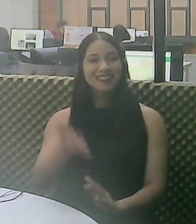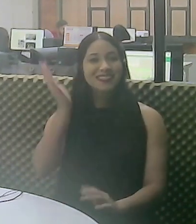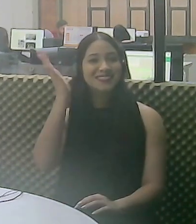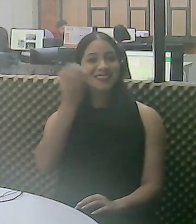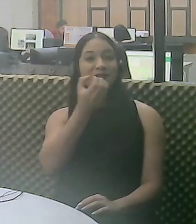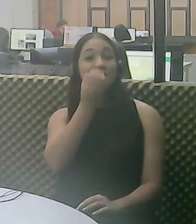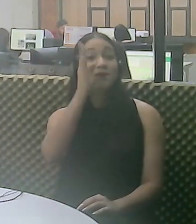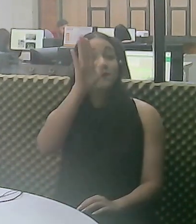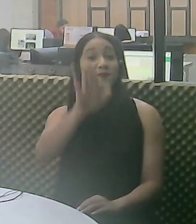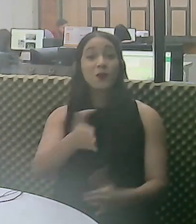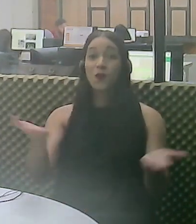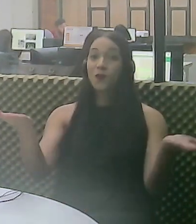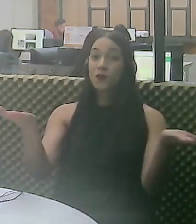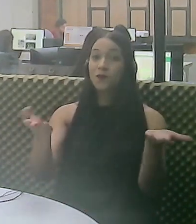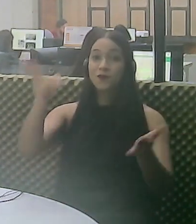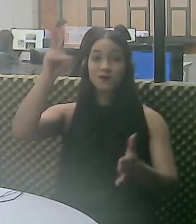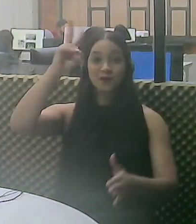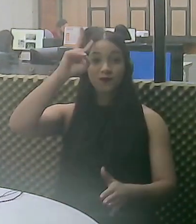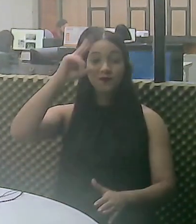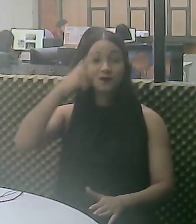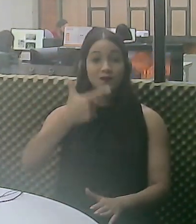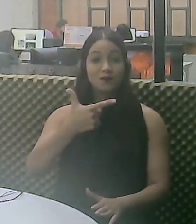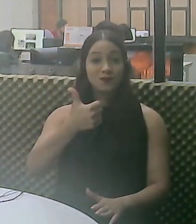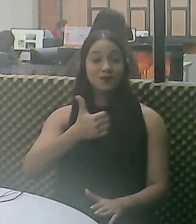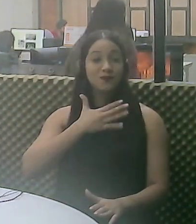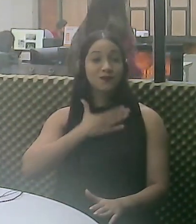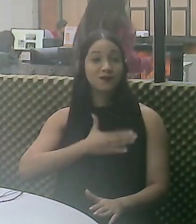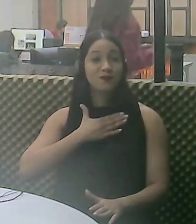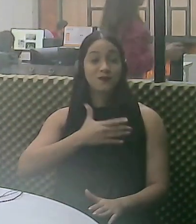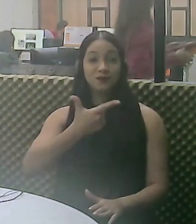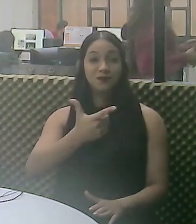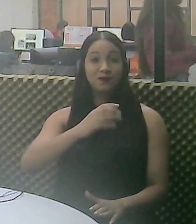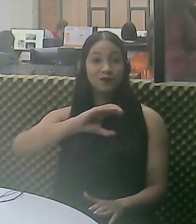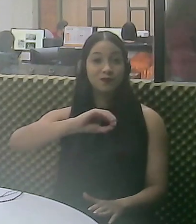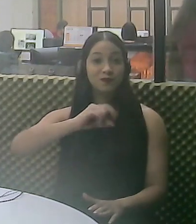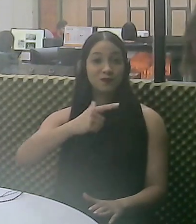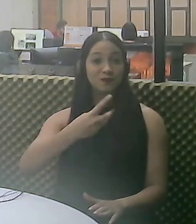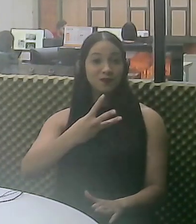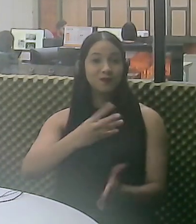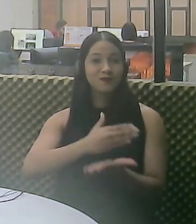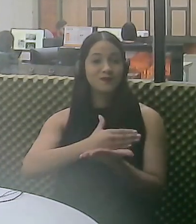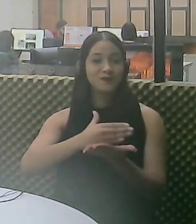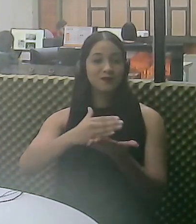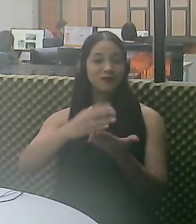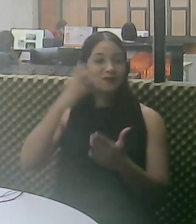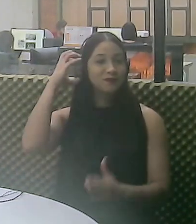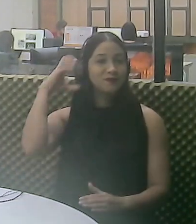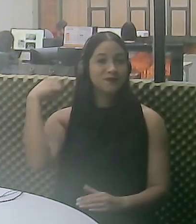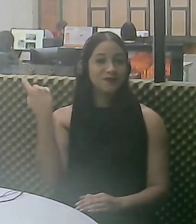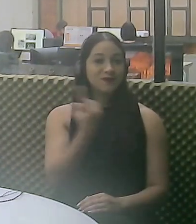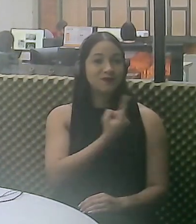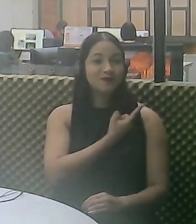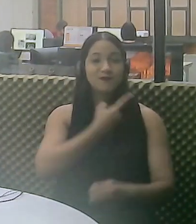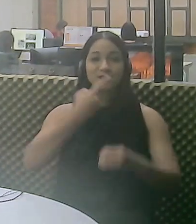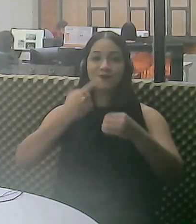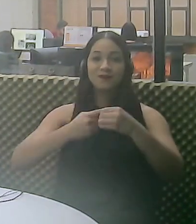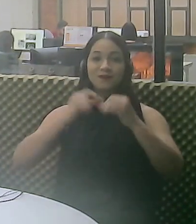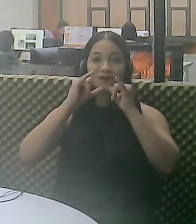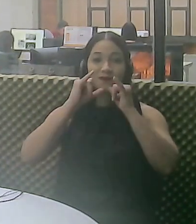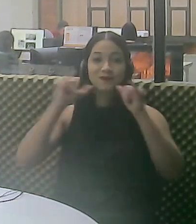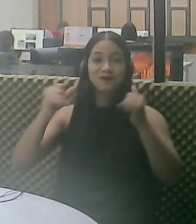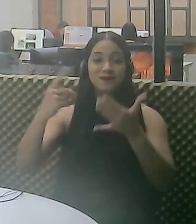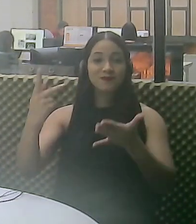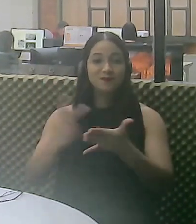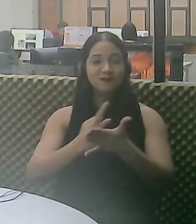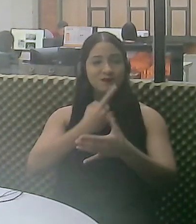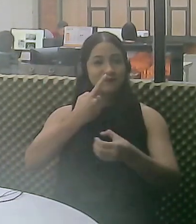Olá, boa tarde. Hoje é segunda-feira, dia 21 de agosto de 2023. Está no ar a Rádio Nossa Cidade com um boletim de notícias sobre o que de